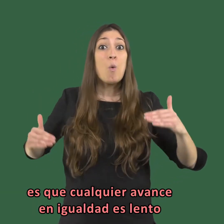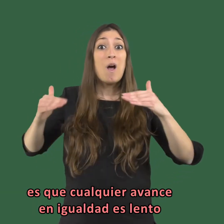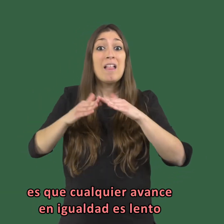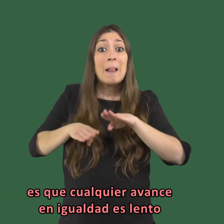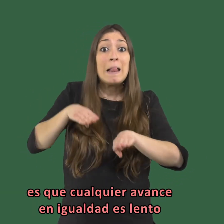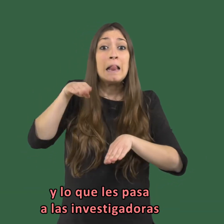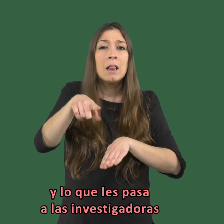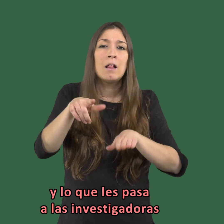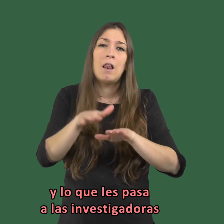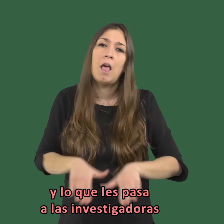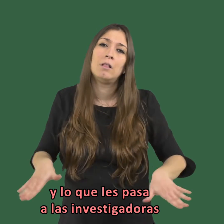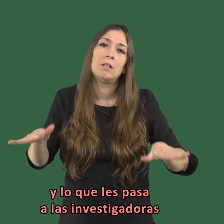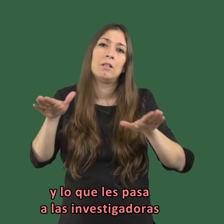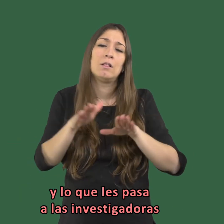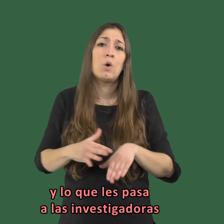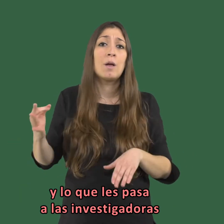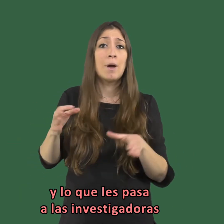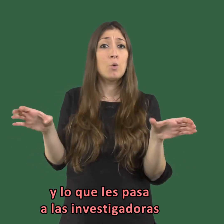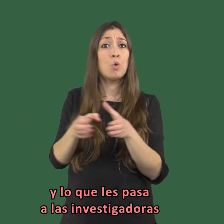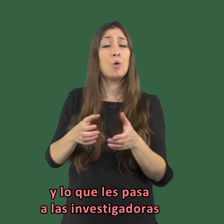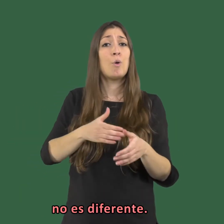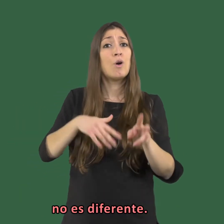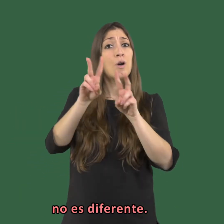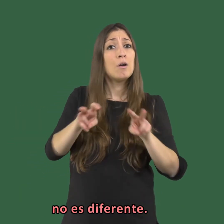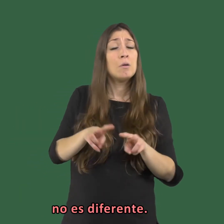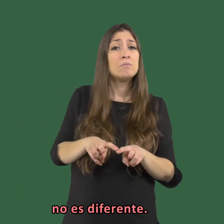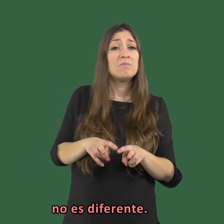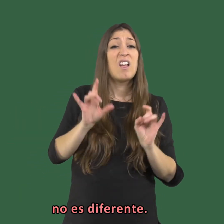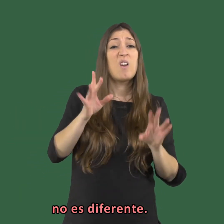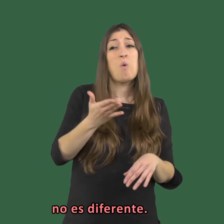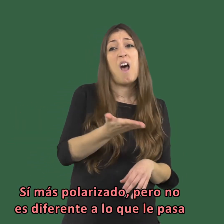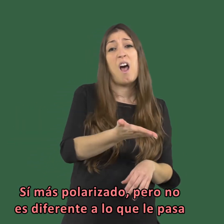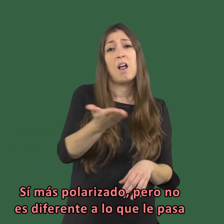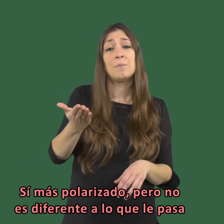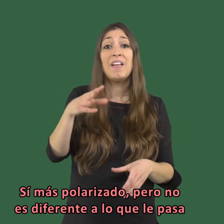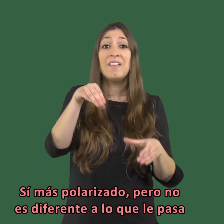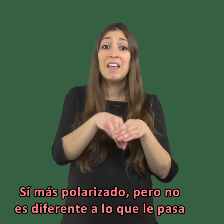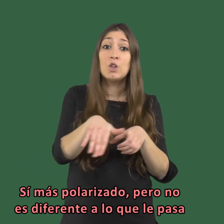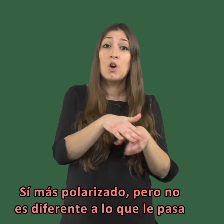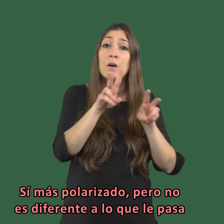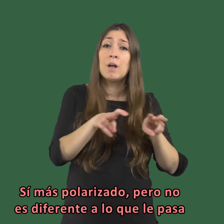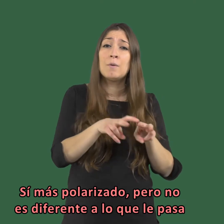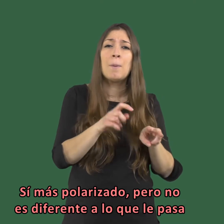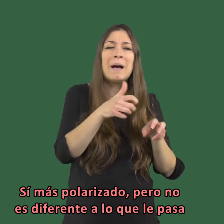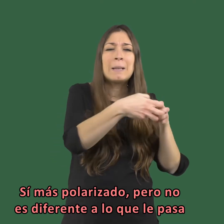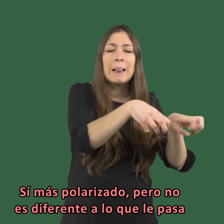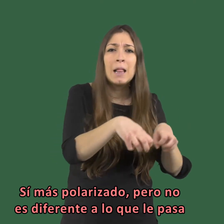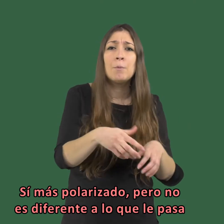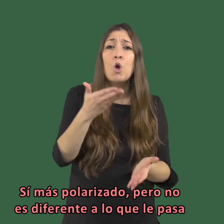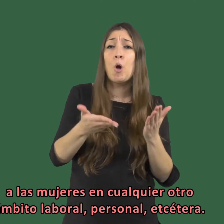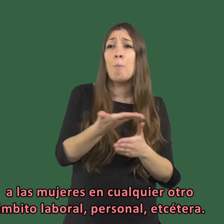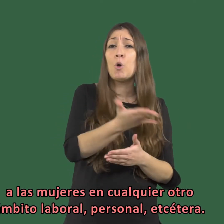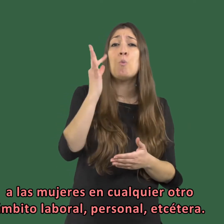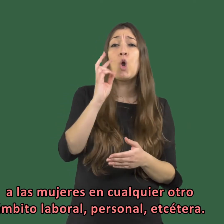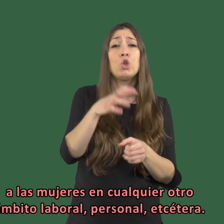es lento y lo que les pasa a las investigadoras no es diferente sí más polarizado, pero no es diferente a lo que les pasa a